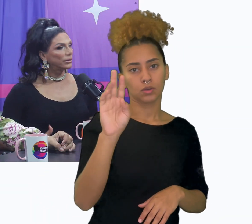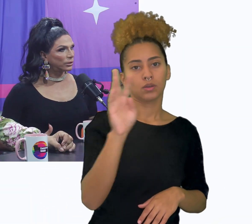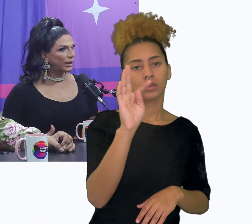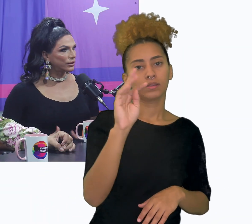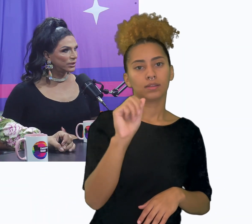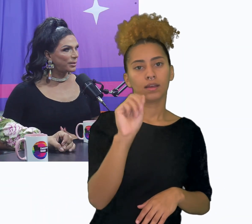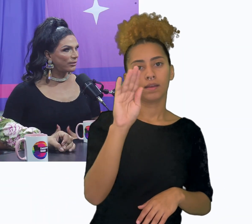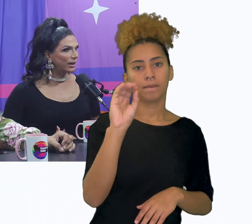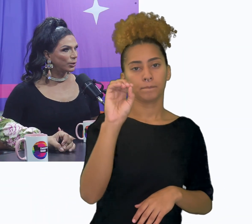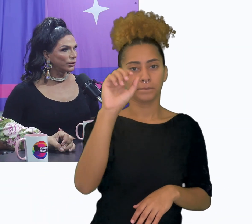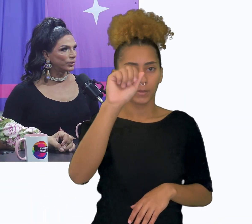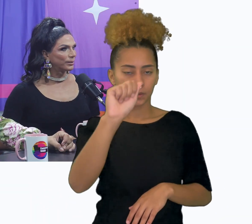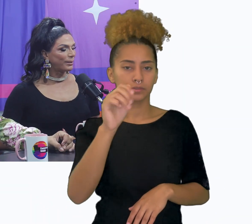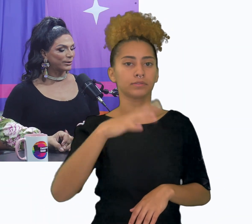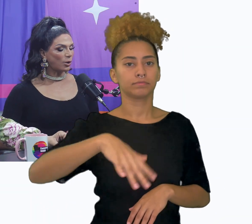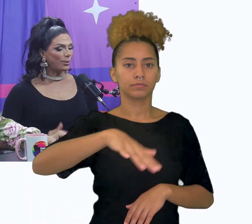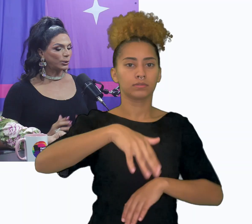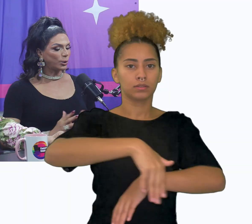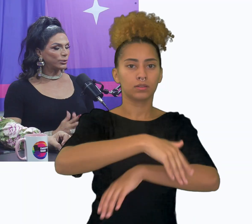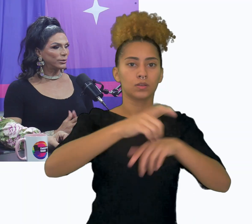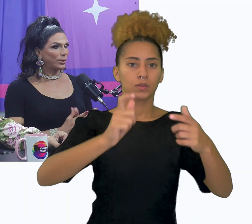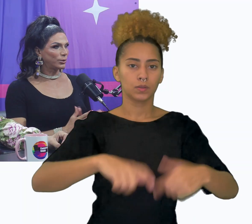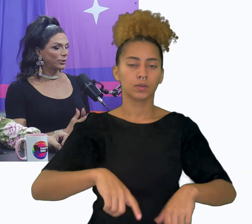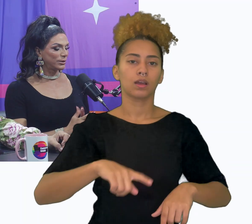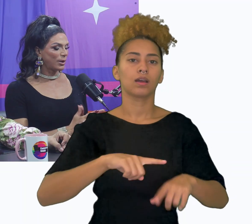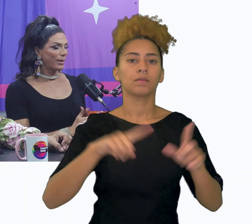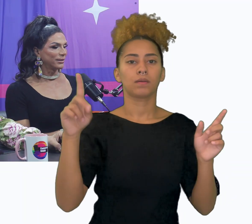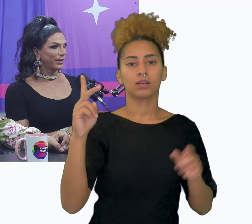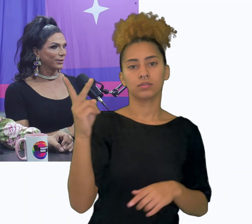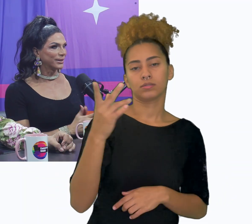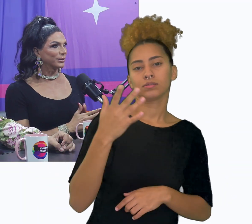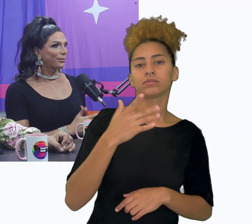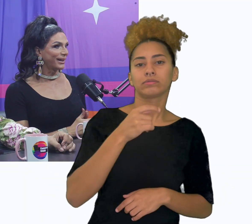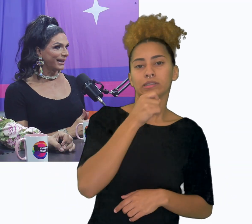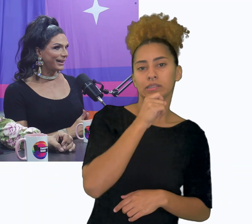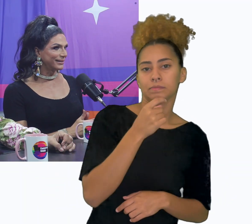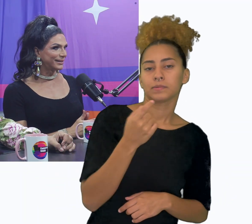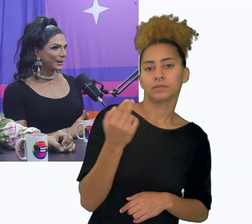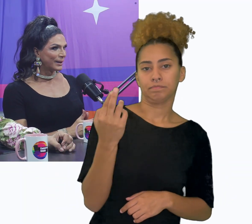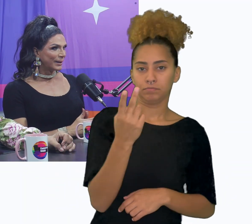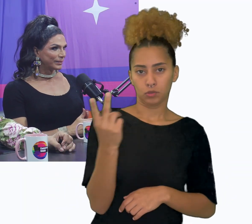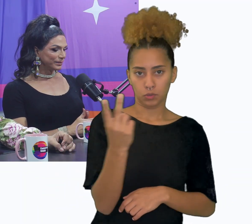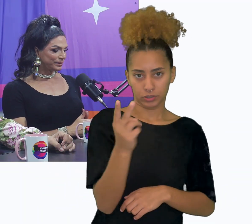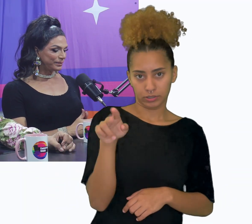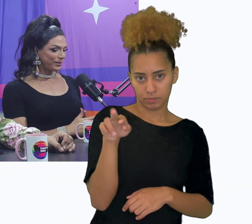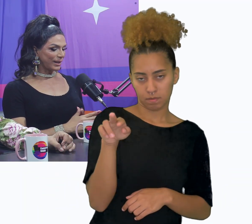tive muita vontade de desbravar a noite. Mas como todos os meus 2 irmãos mais velhos são também gays,